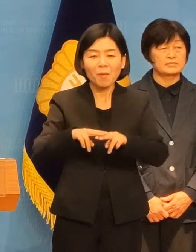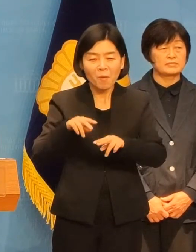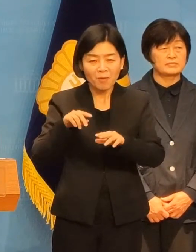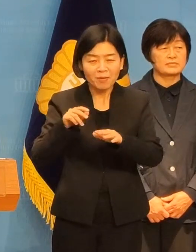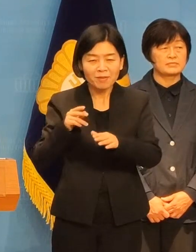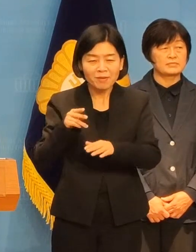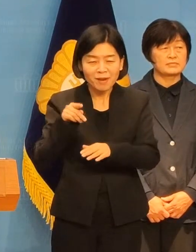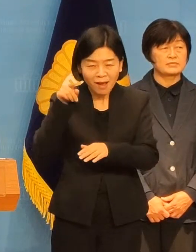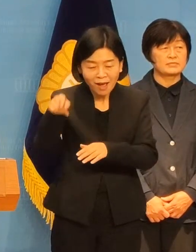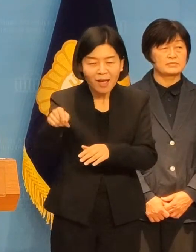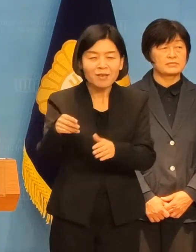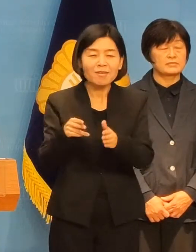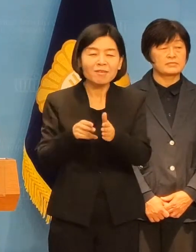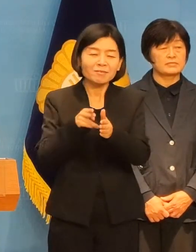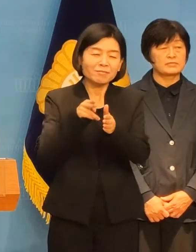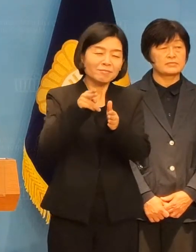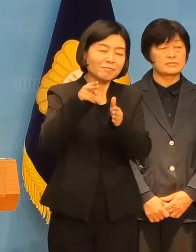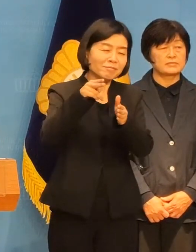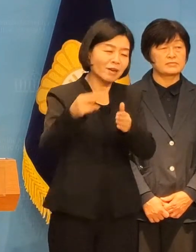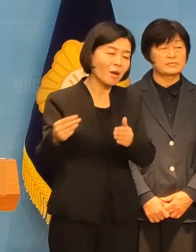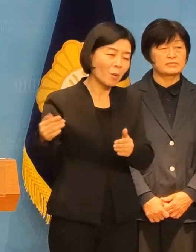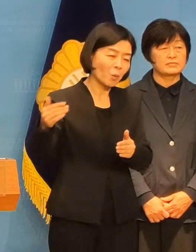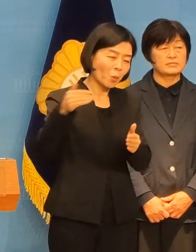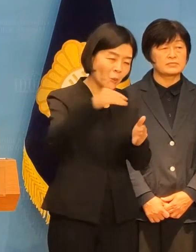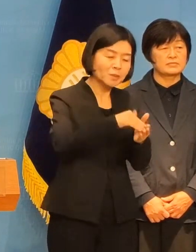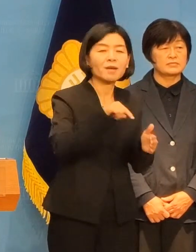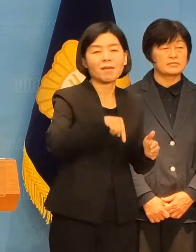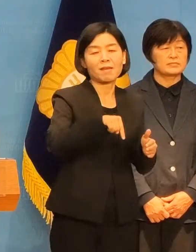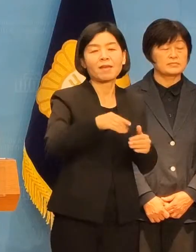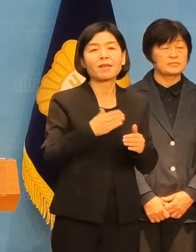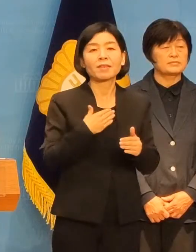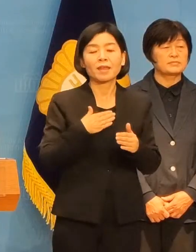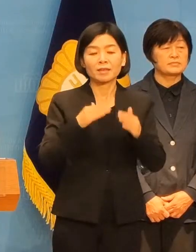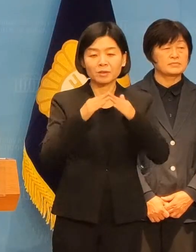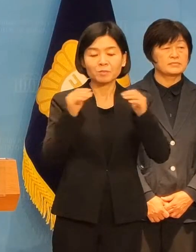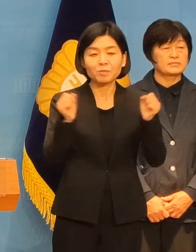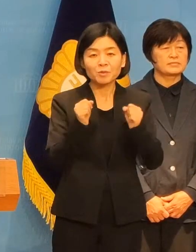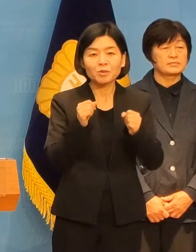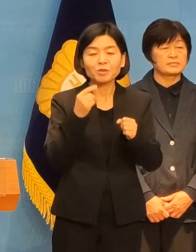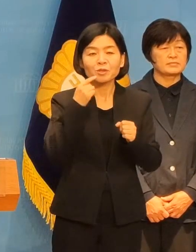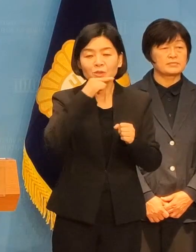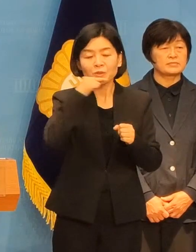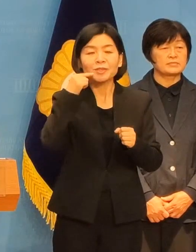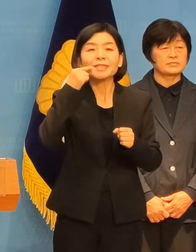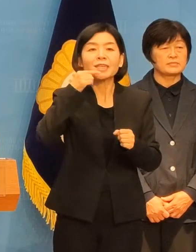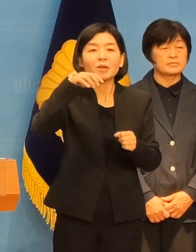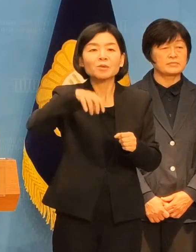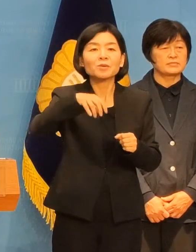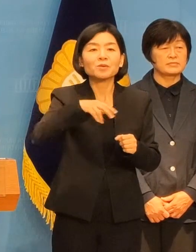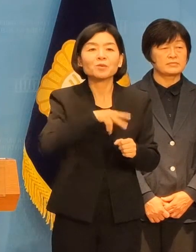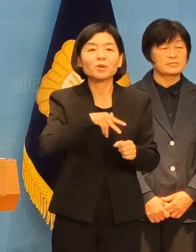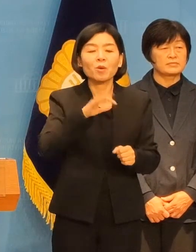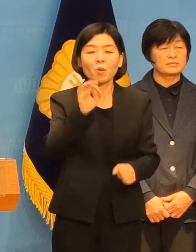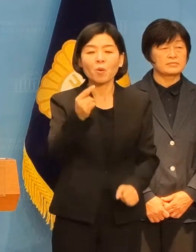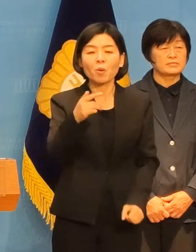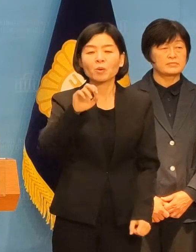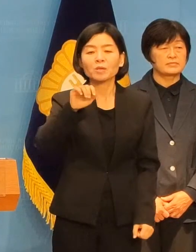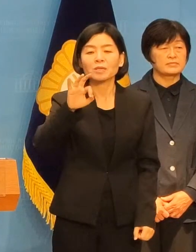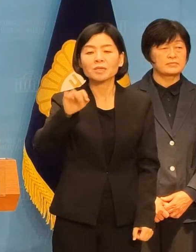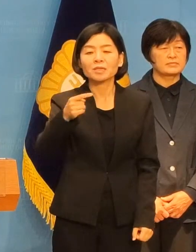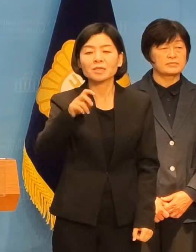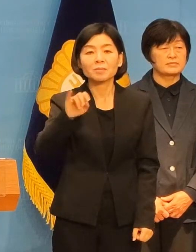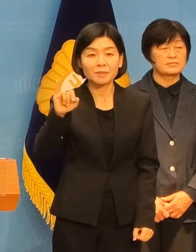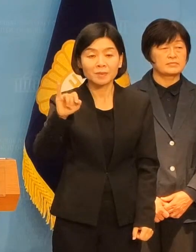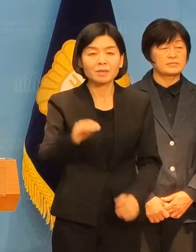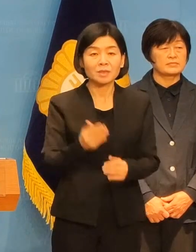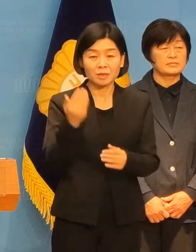왔습니다. 저는 전북 순창군 지역구 전북특별자치도 의회의원 오은미입니다. 지난 10월 20일